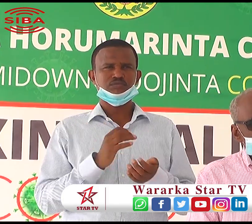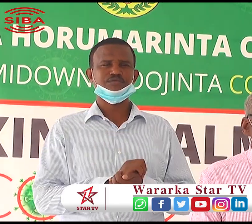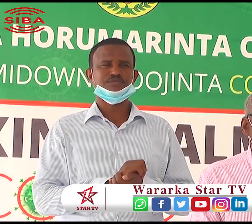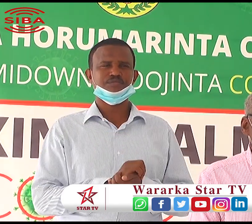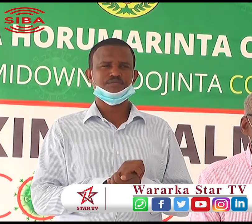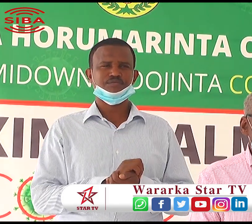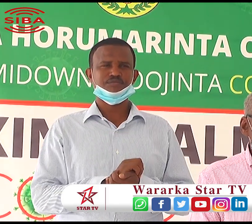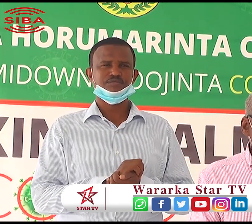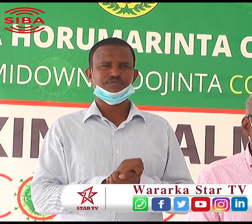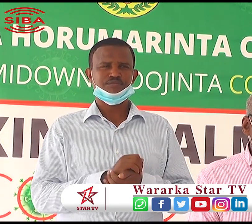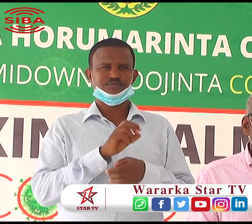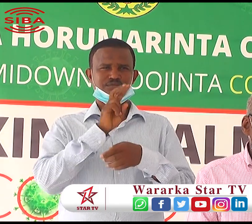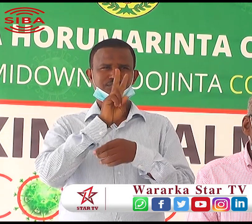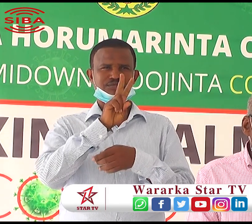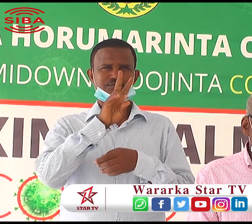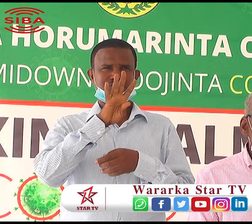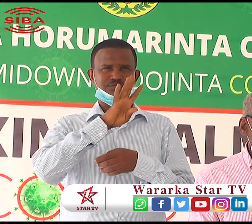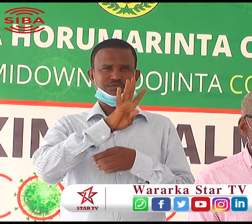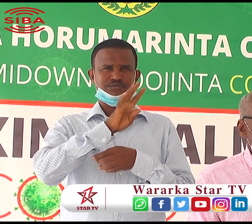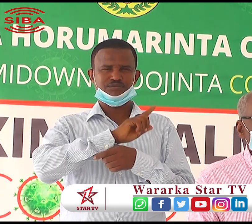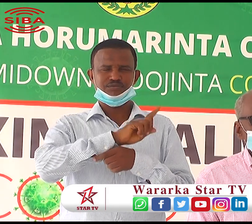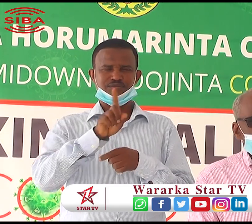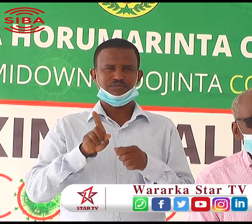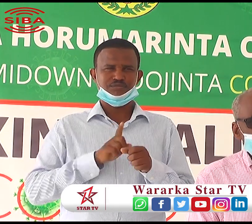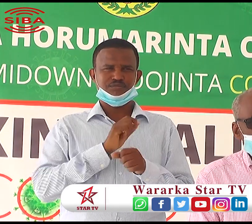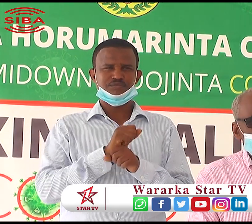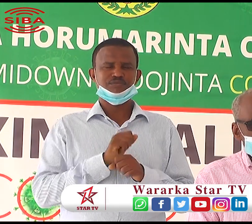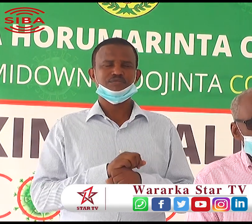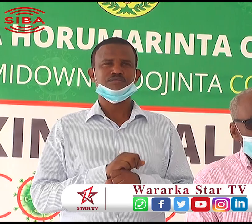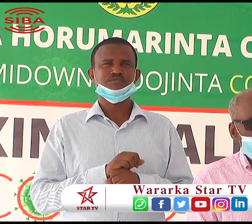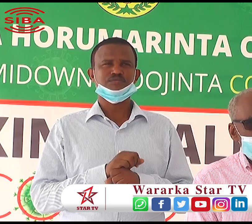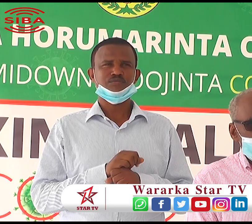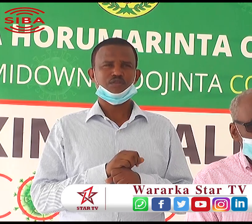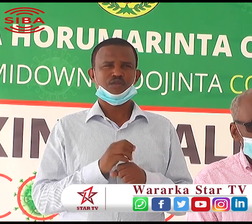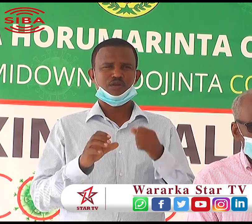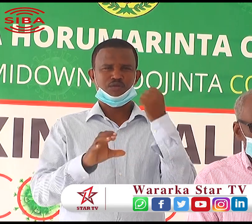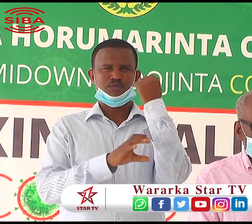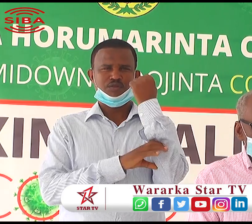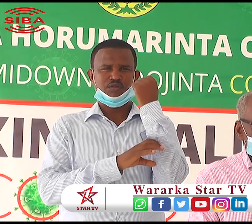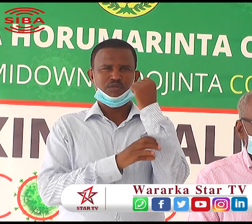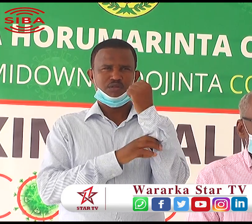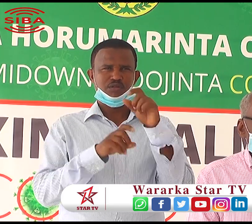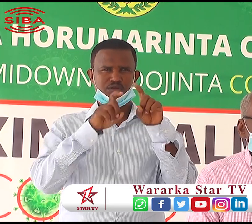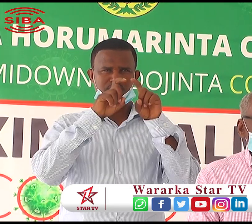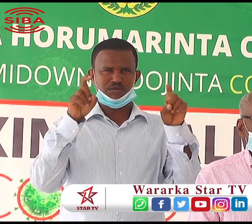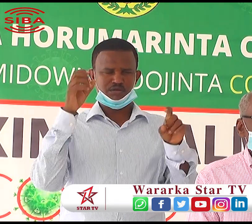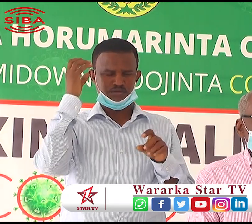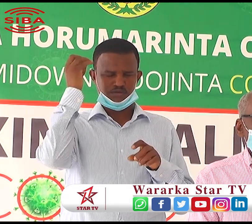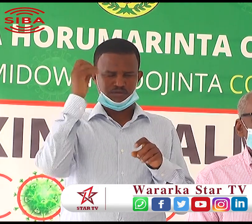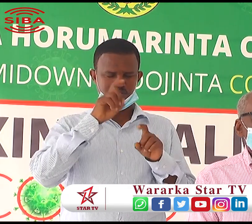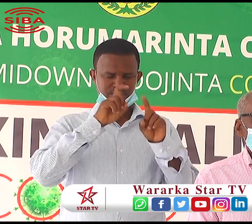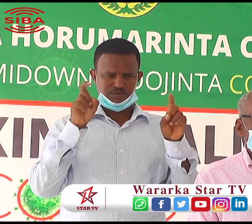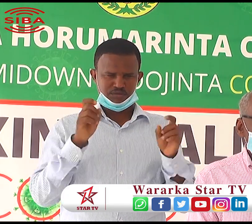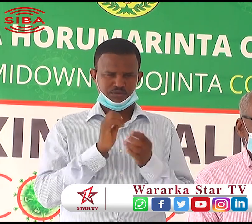COVID-19 24 saacadood ee u dambeysay wuxuu cudurkaasi wadanka gudhiisa xaaladiisa ku sugnay